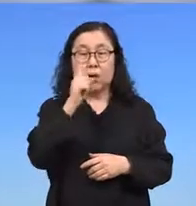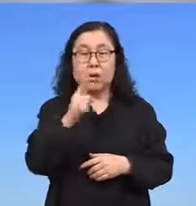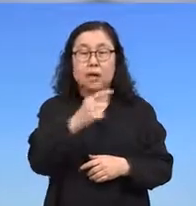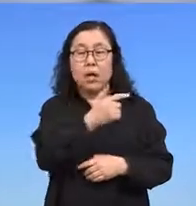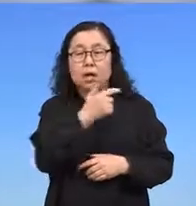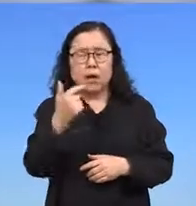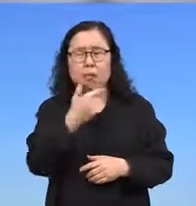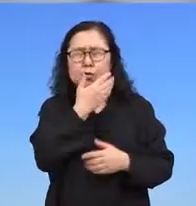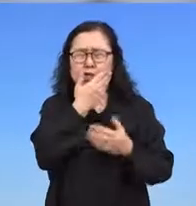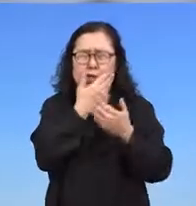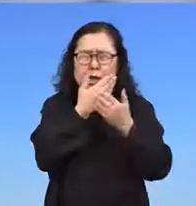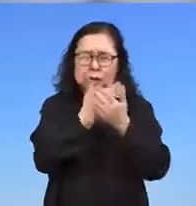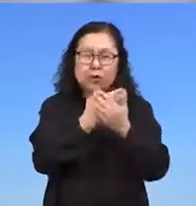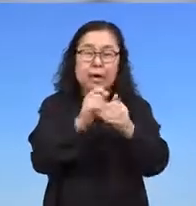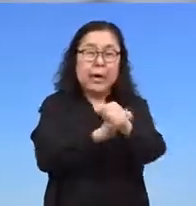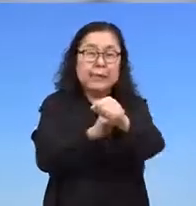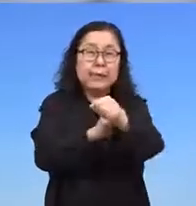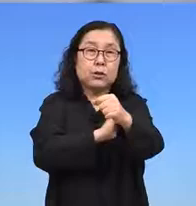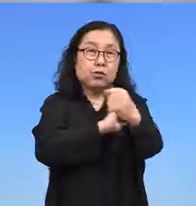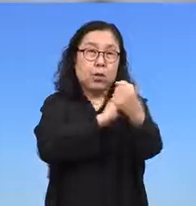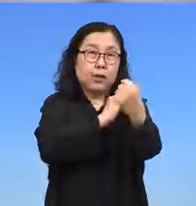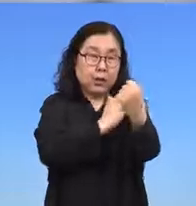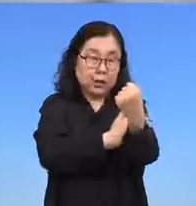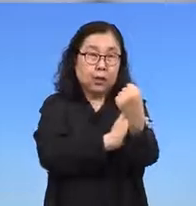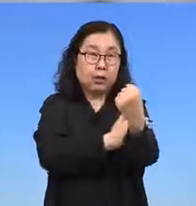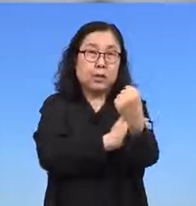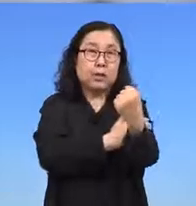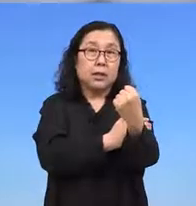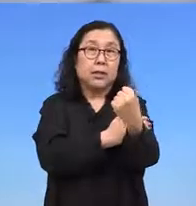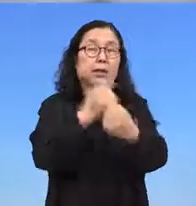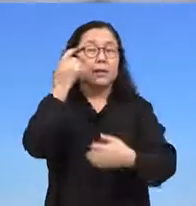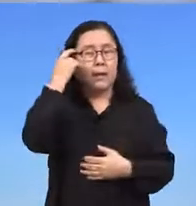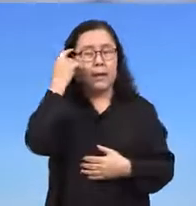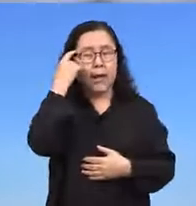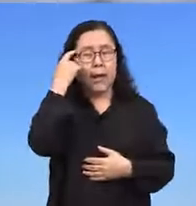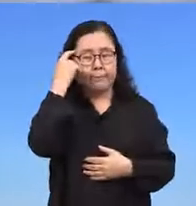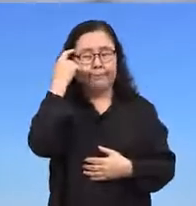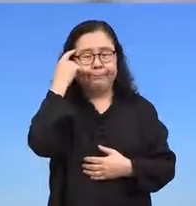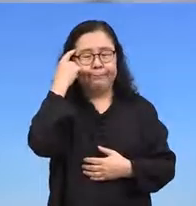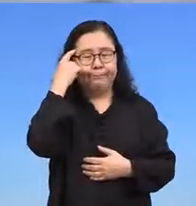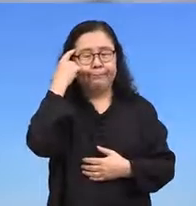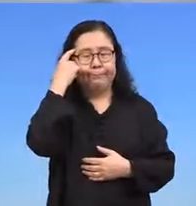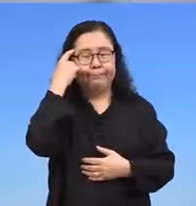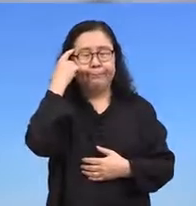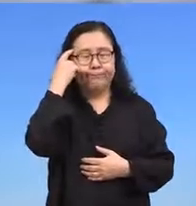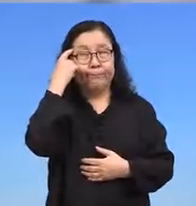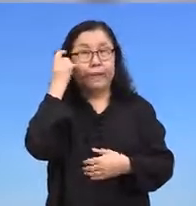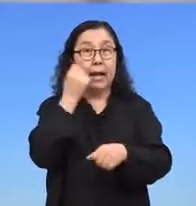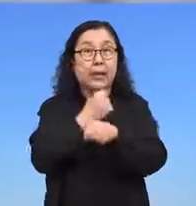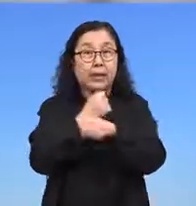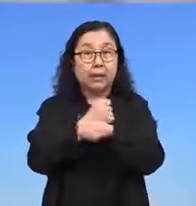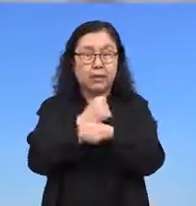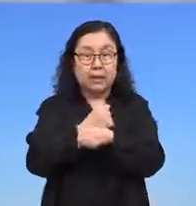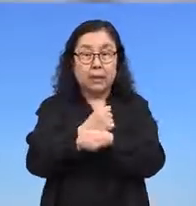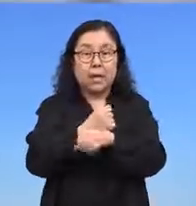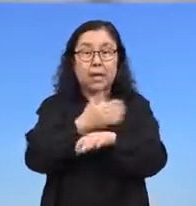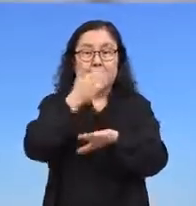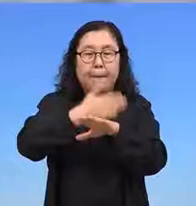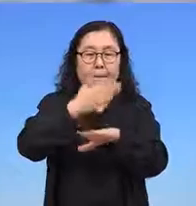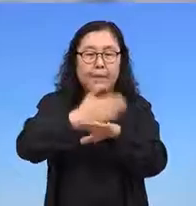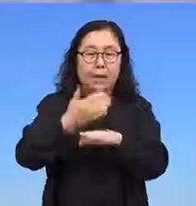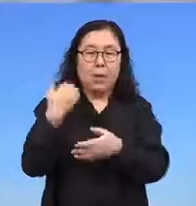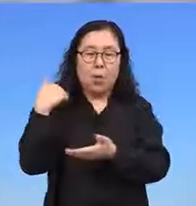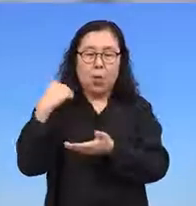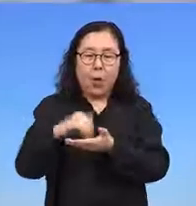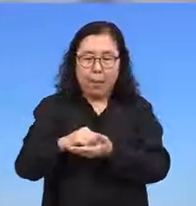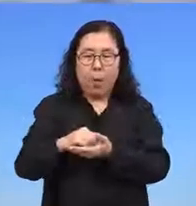것을 얼마나 이게 귀중한 특권인지를 생각하라는 것 자체가 작은 것에 대한 감사를 회복하라는